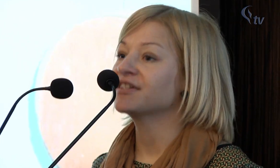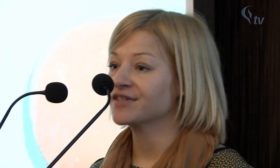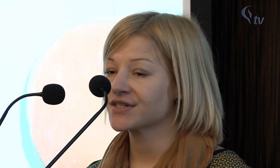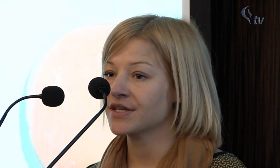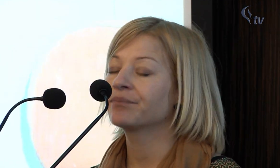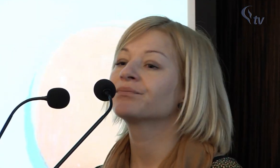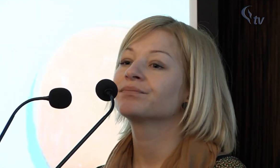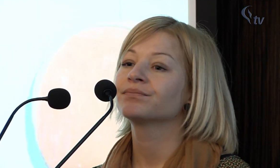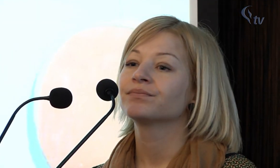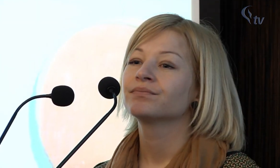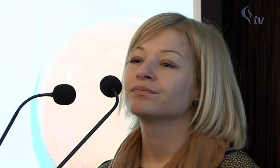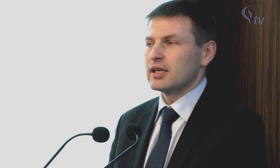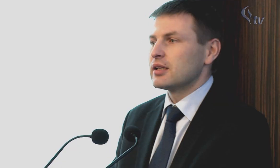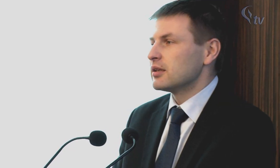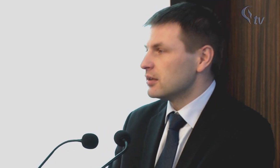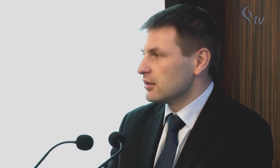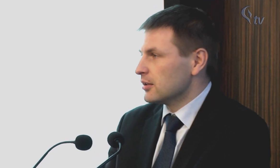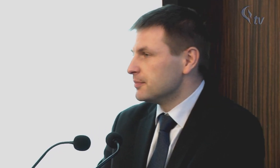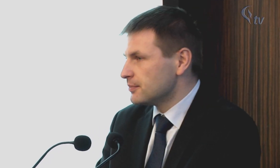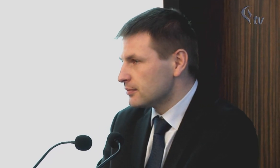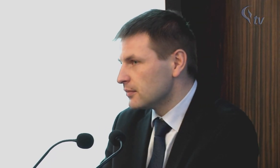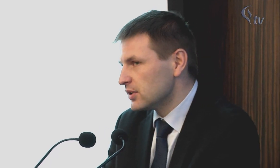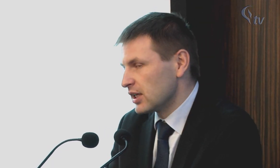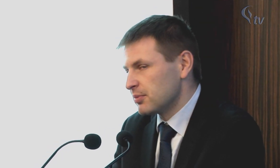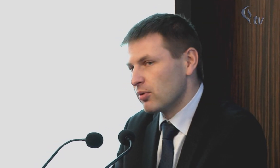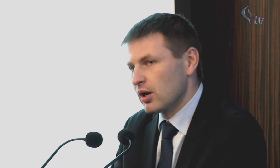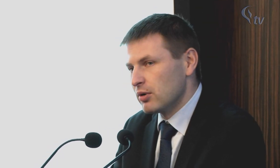objectives. Meil oli... Et selleks peab olema...